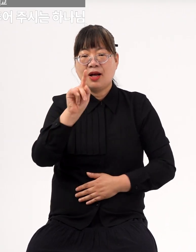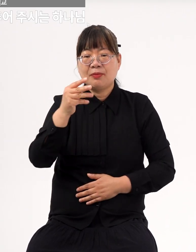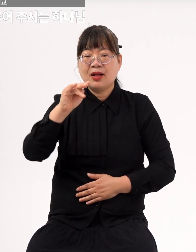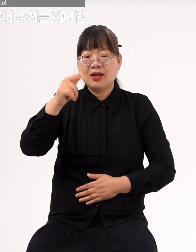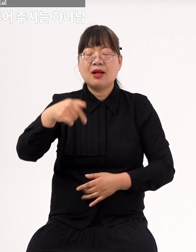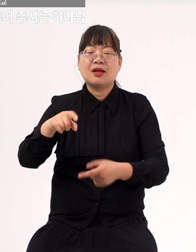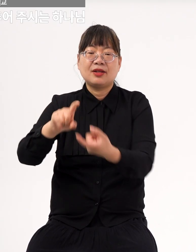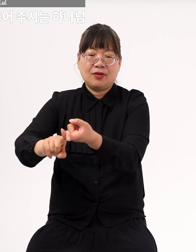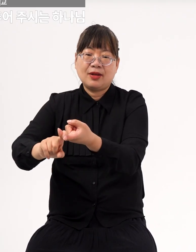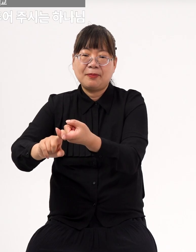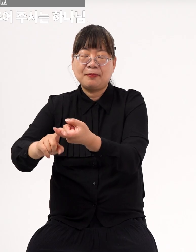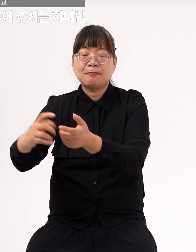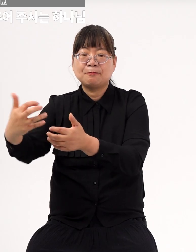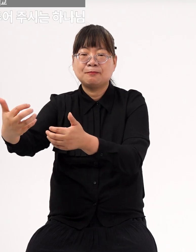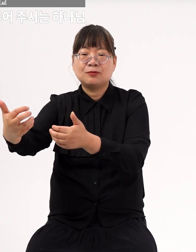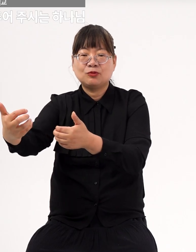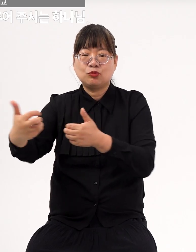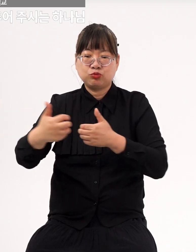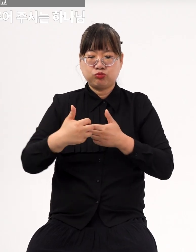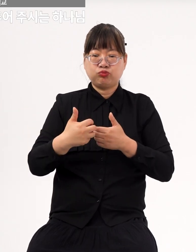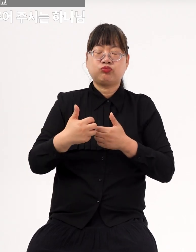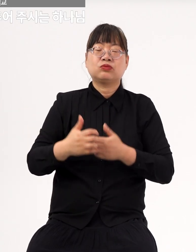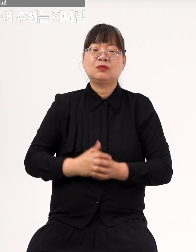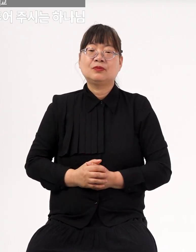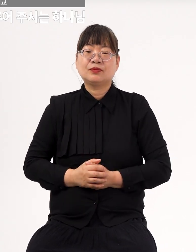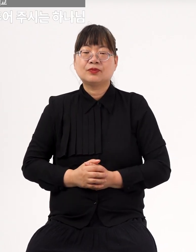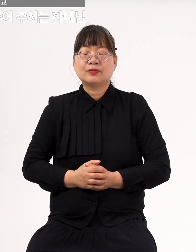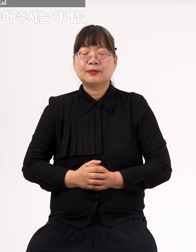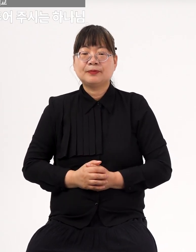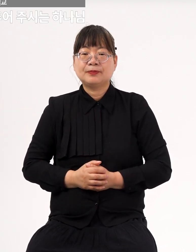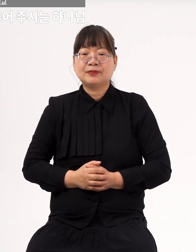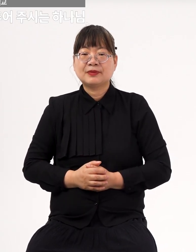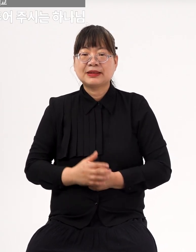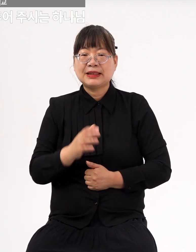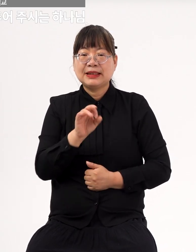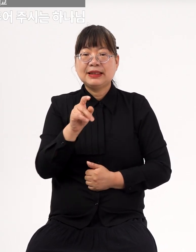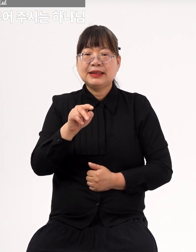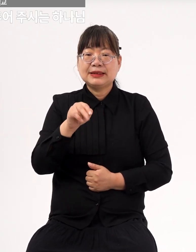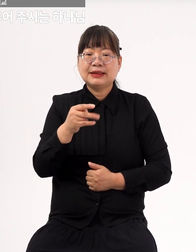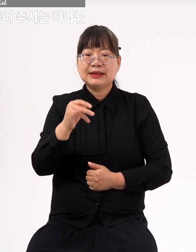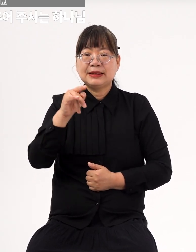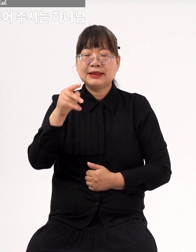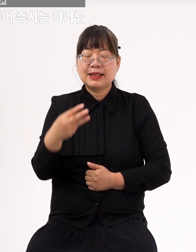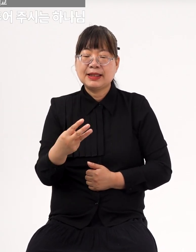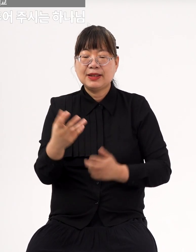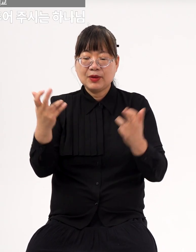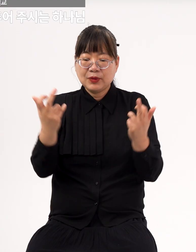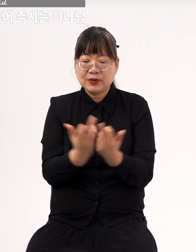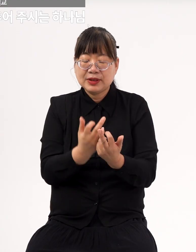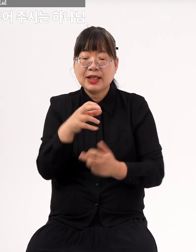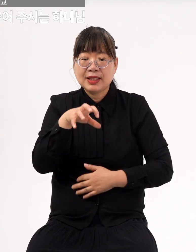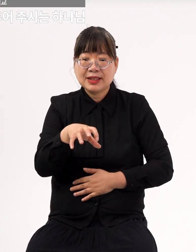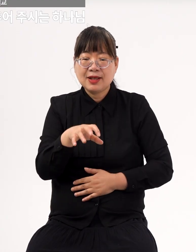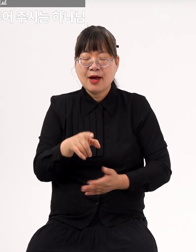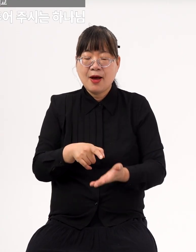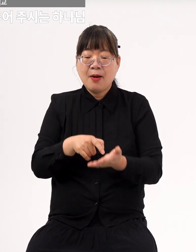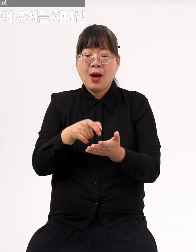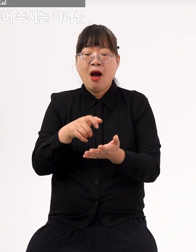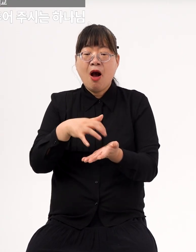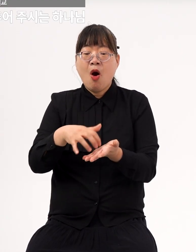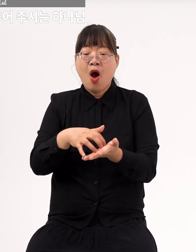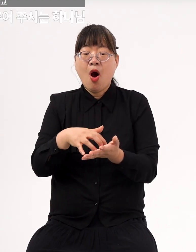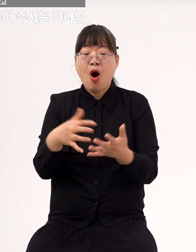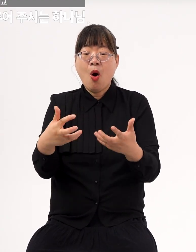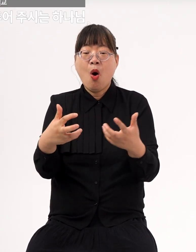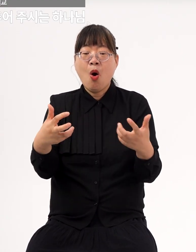합세하여 들어옵니다. 연합군을 결성해서 이스라엘 골짜기에 그 메뚜기의 중담 같은 셀 수